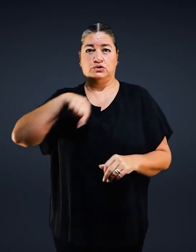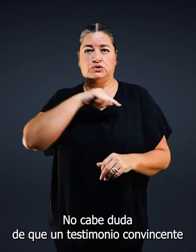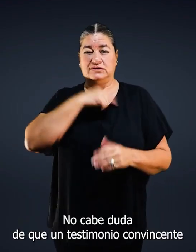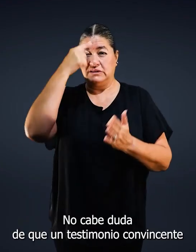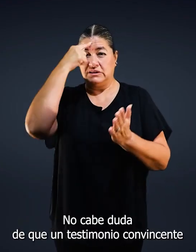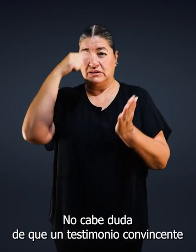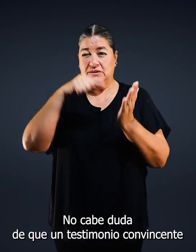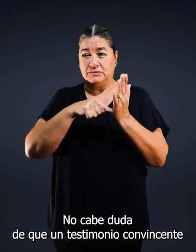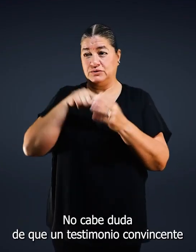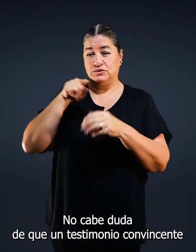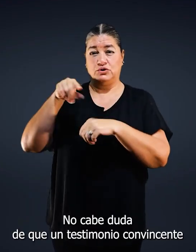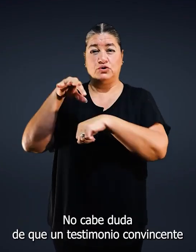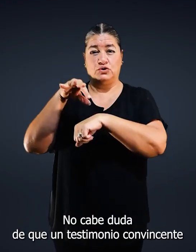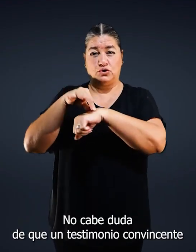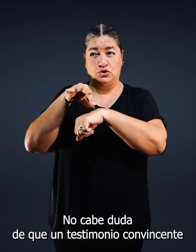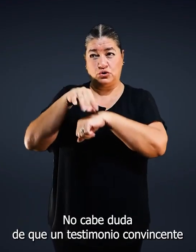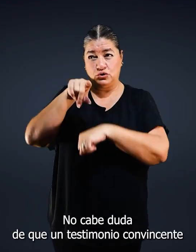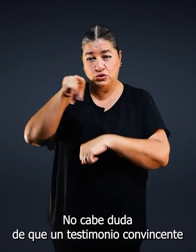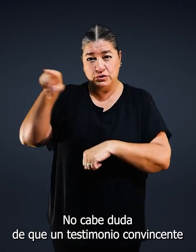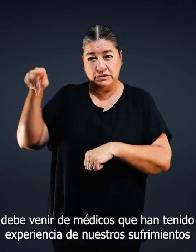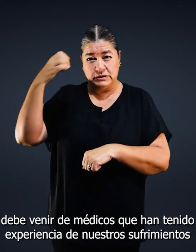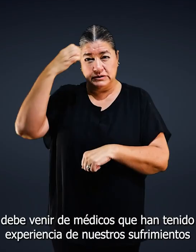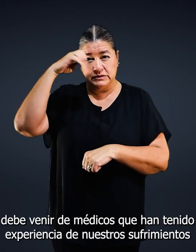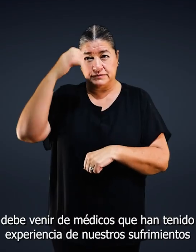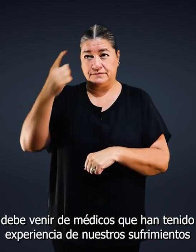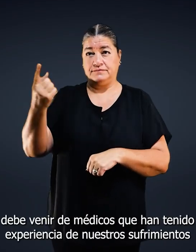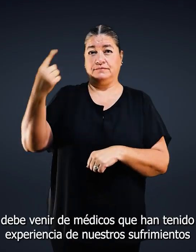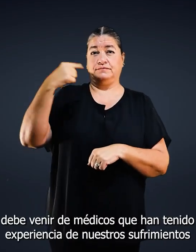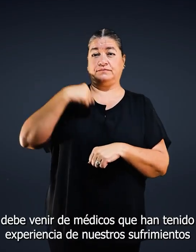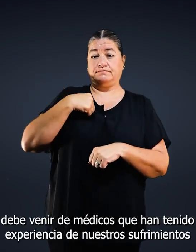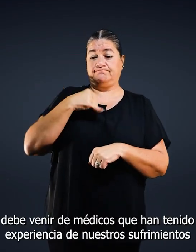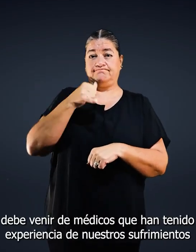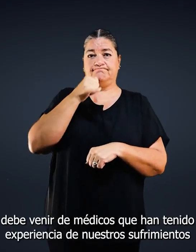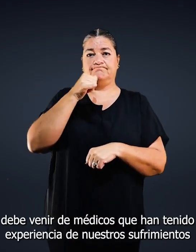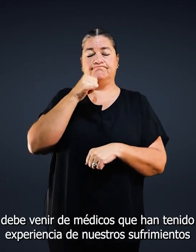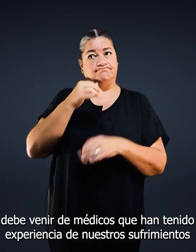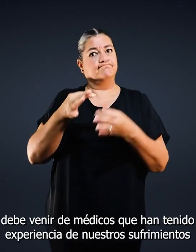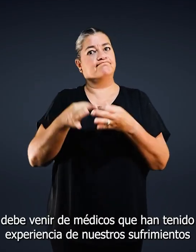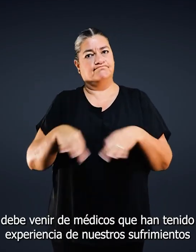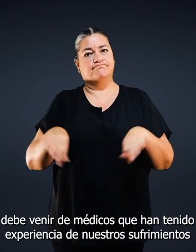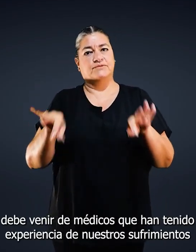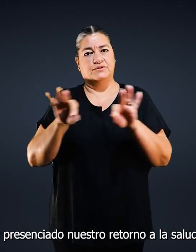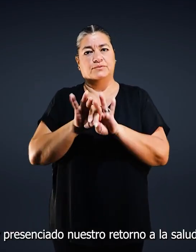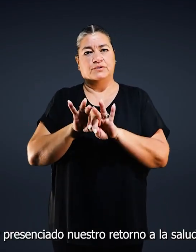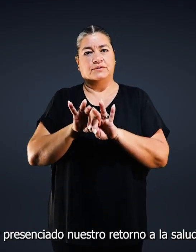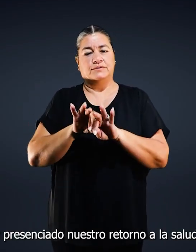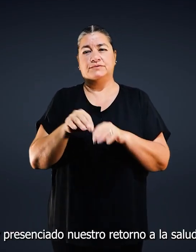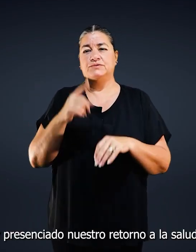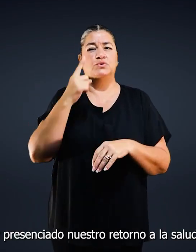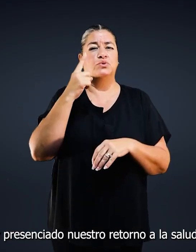No cabe duda de que un testimonio convincente debe venir de médicos que han tenido experiencia de nuestros sufrimientos y presenciado nuestro